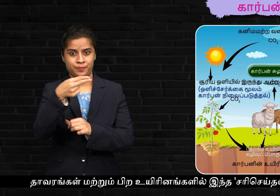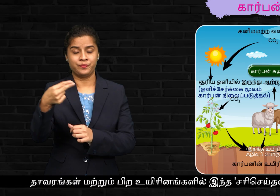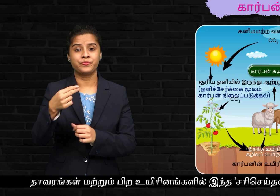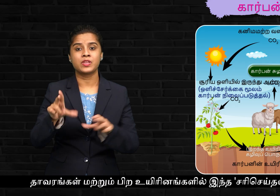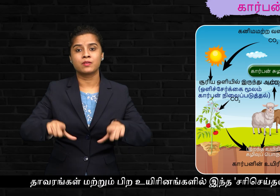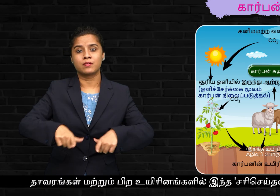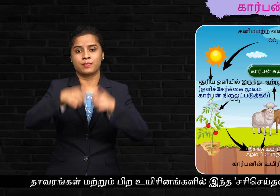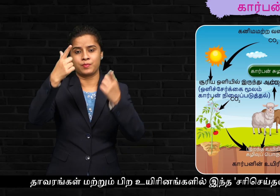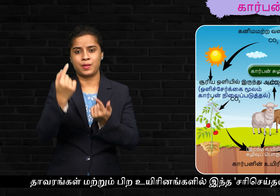சரிசெய்தல் நடைபெறுகிறது.